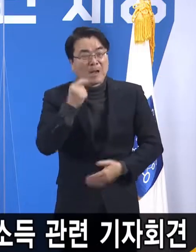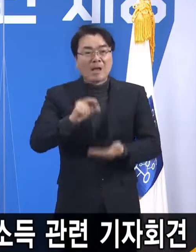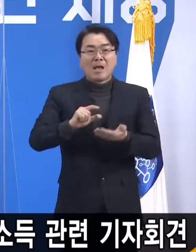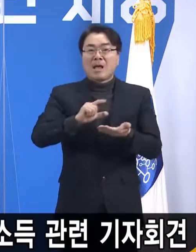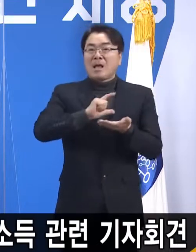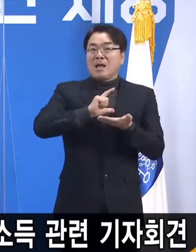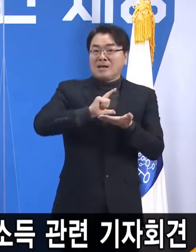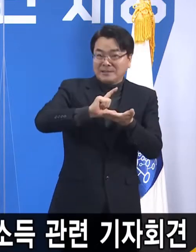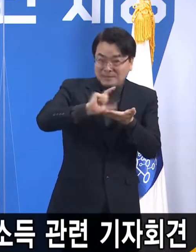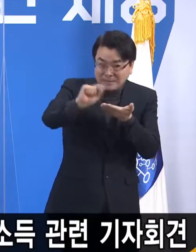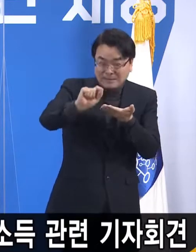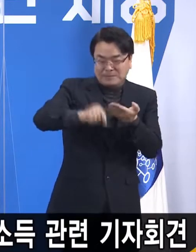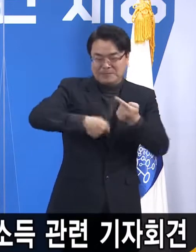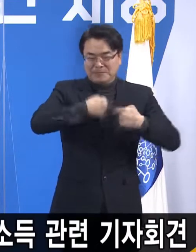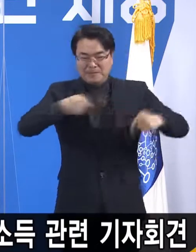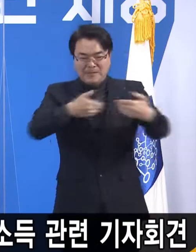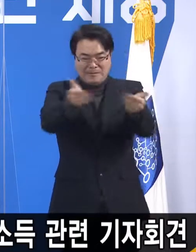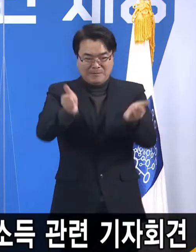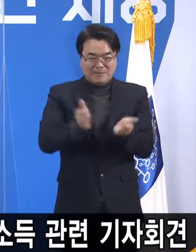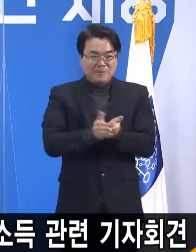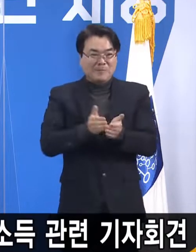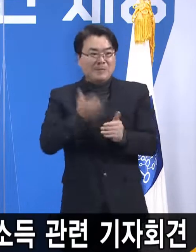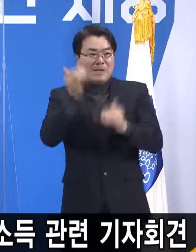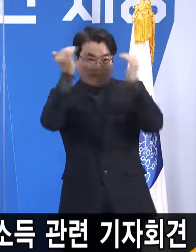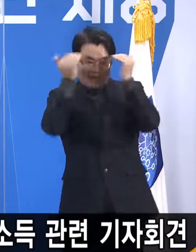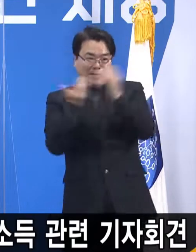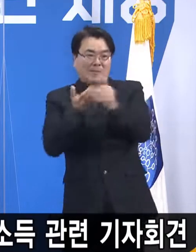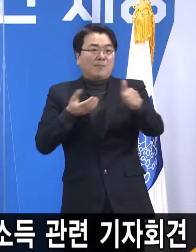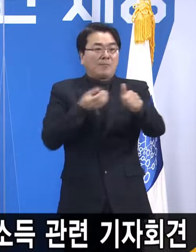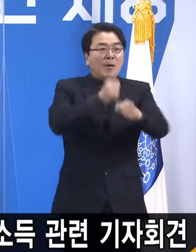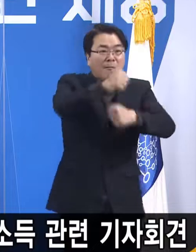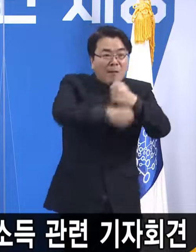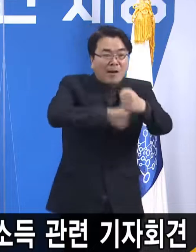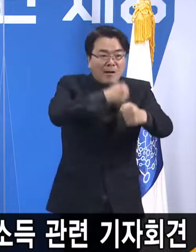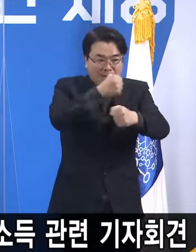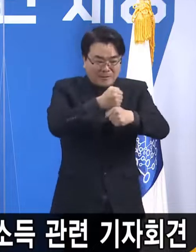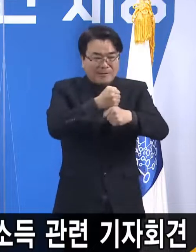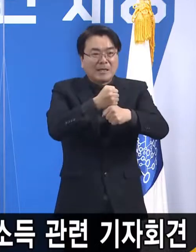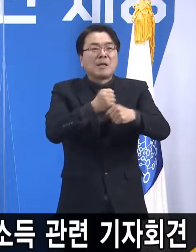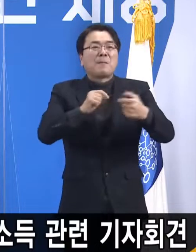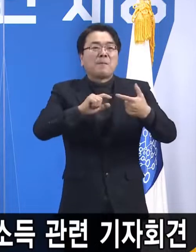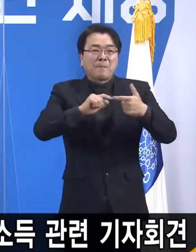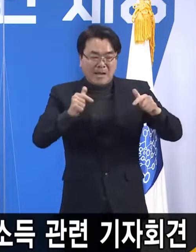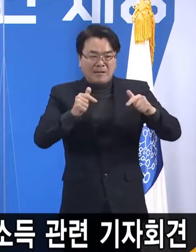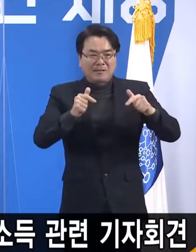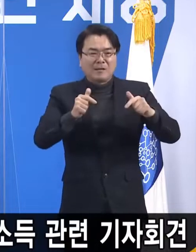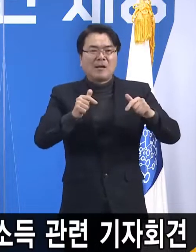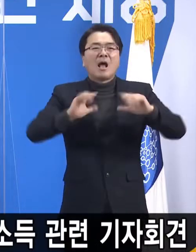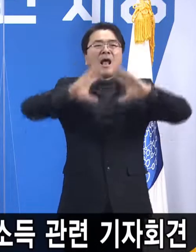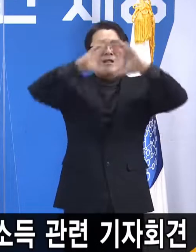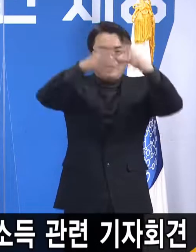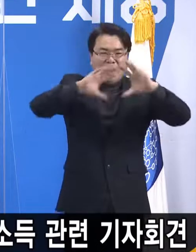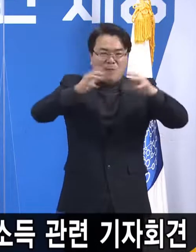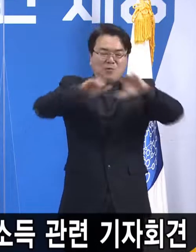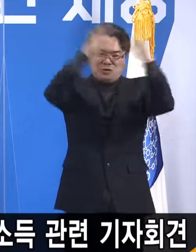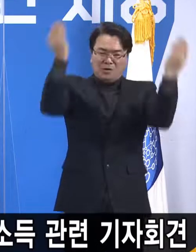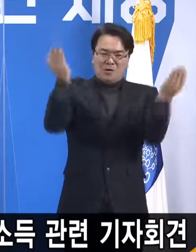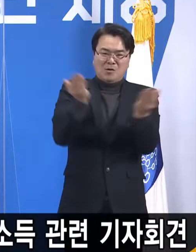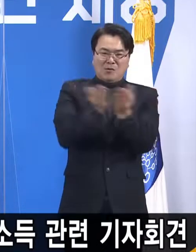지방정부의 재난지원은 자율적으로 하되 지급 시기는 방역 상황에 맞춰야 한다, 맞춰주면